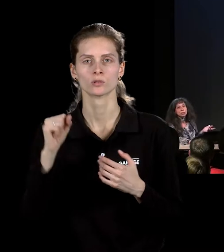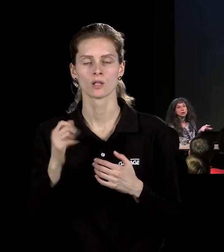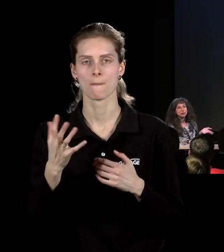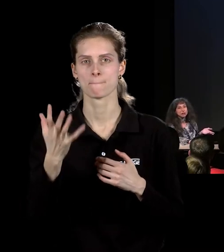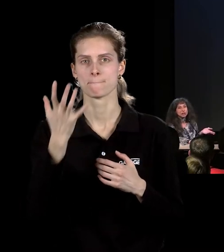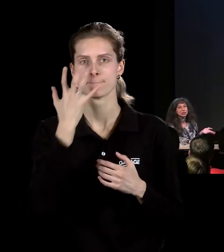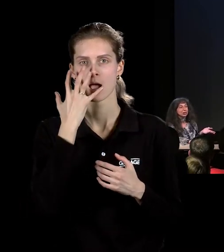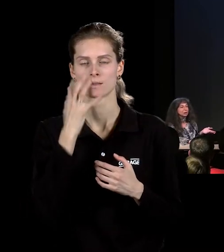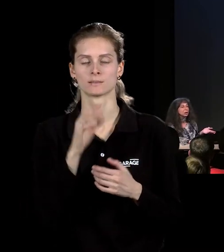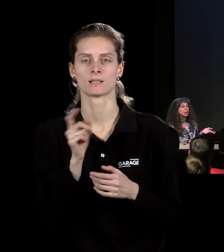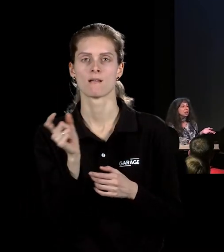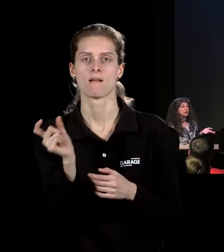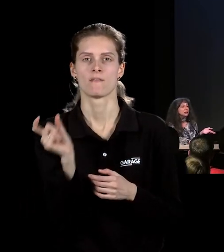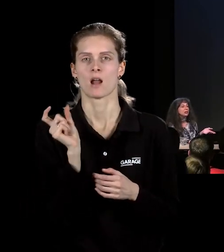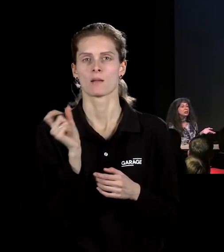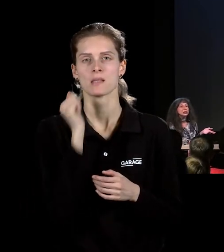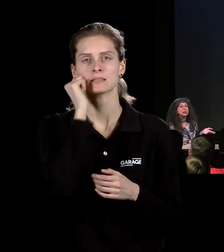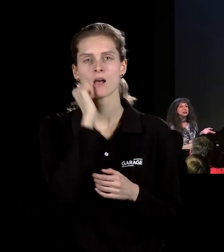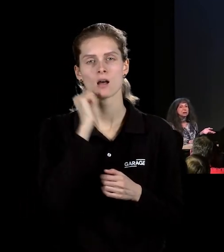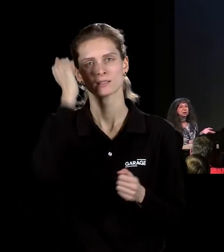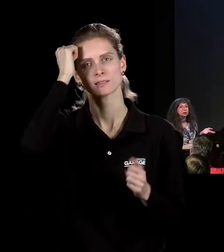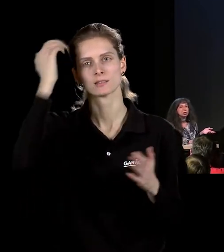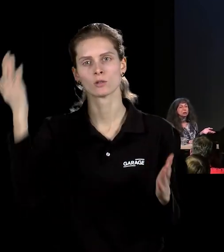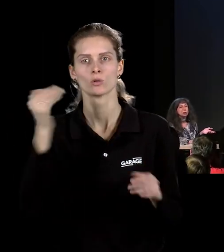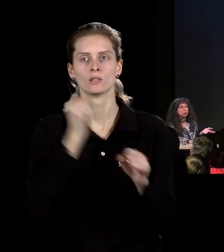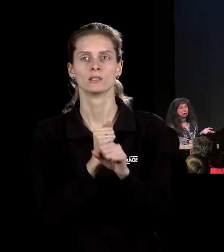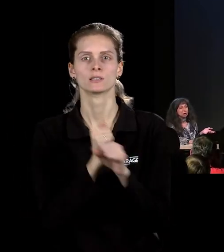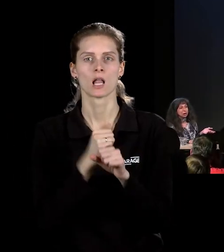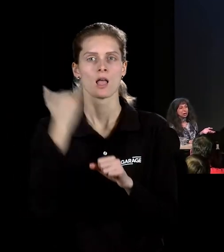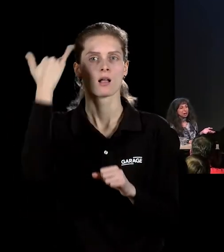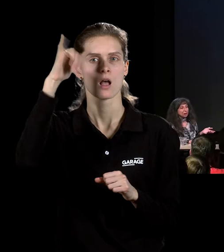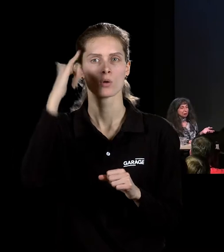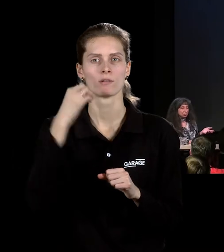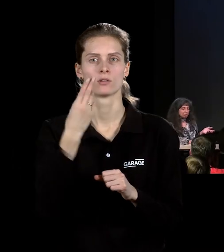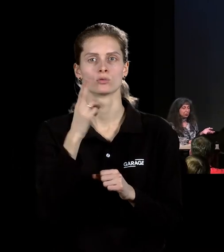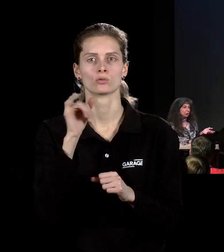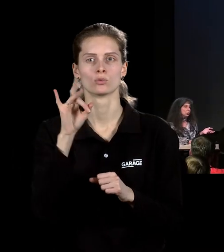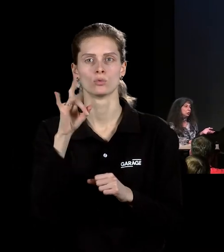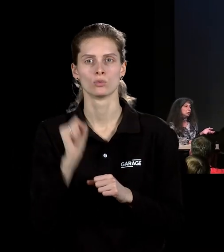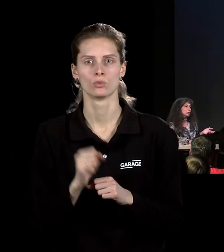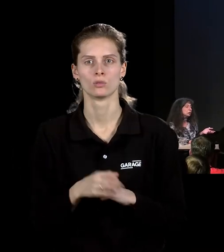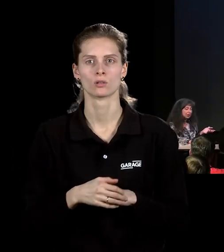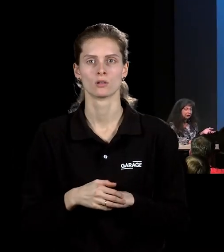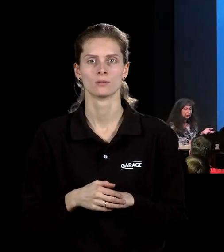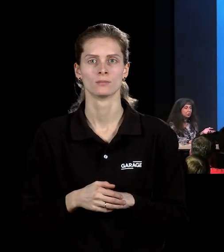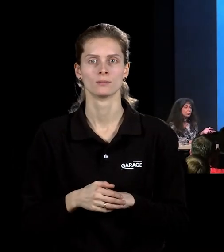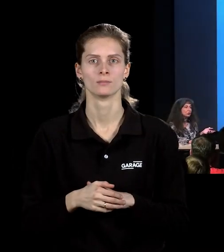тоже как фрагмент старой статуи, сделанный из коровьей шкуры. Вот такое,